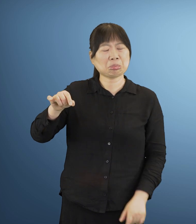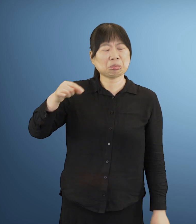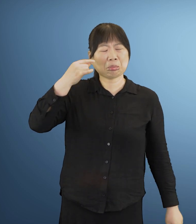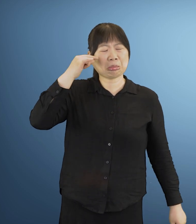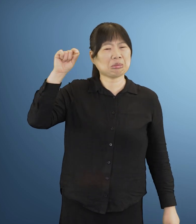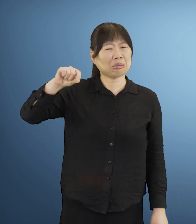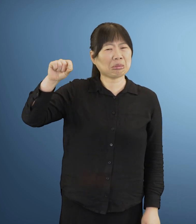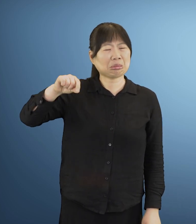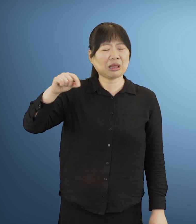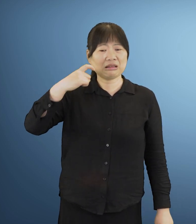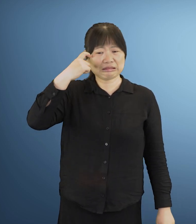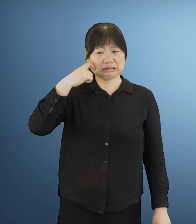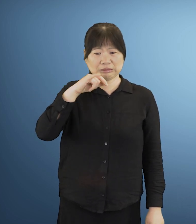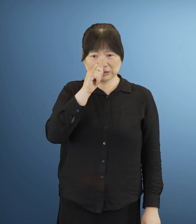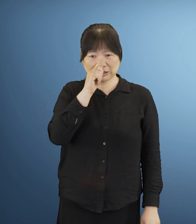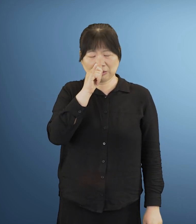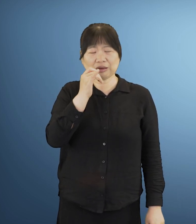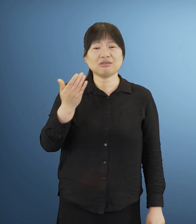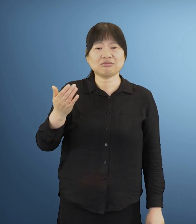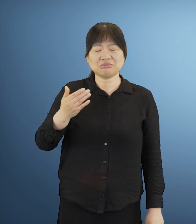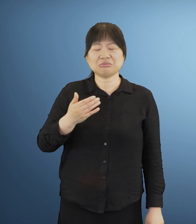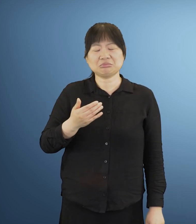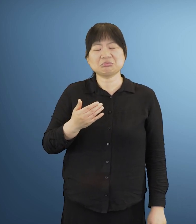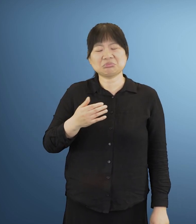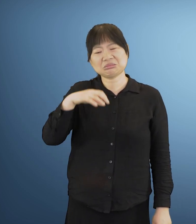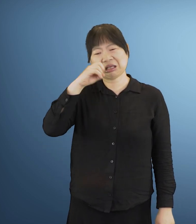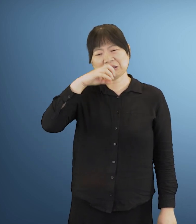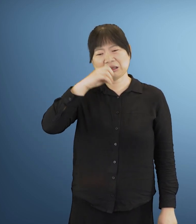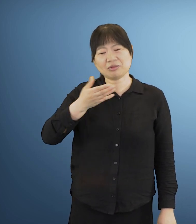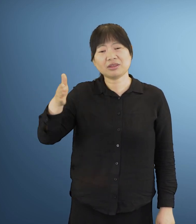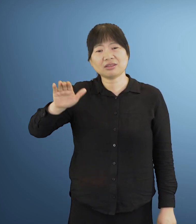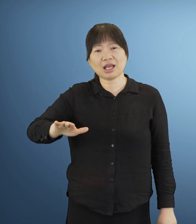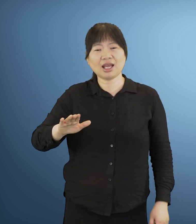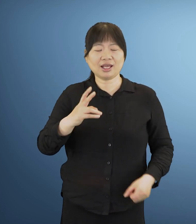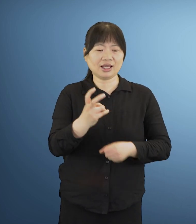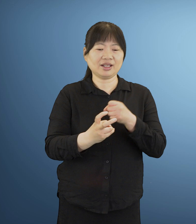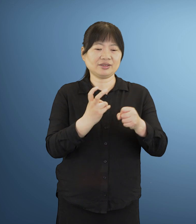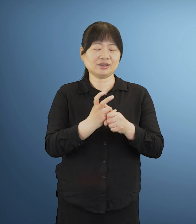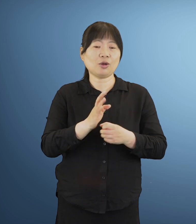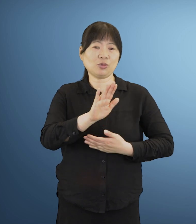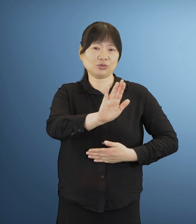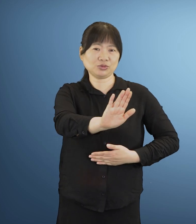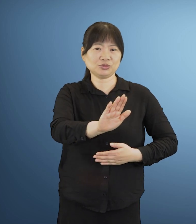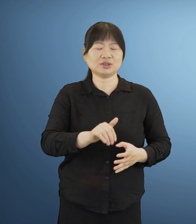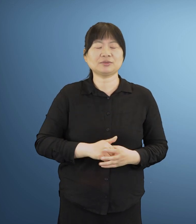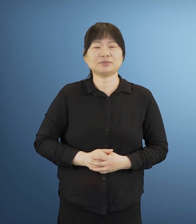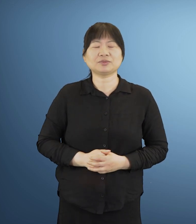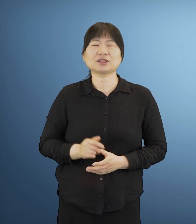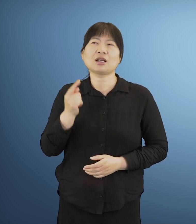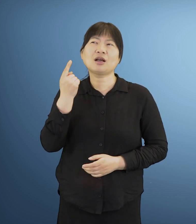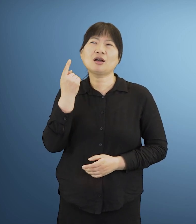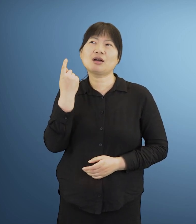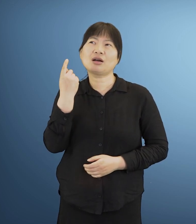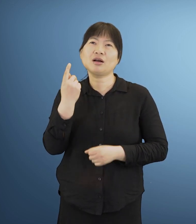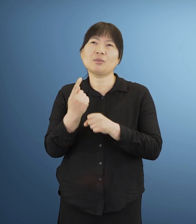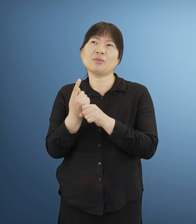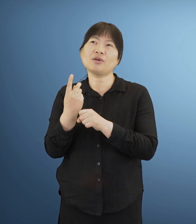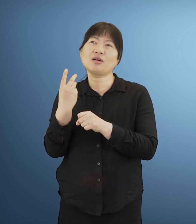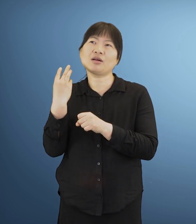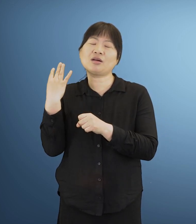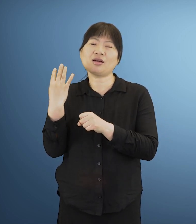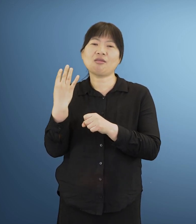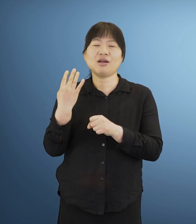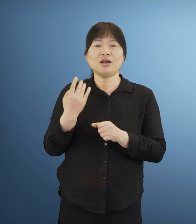이 정도로 느낌이 왔었는데 거의 한 20년 후에 한 요 몇 년 전에 이